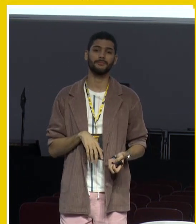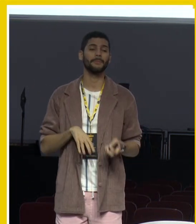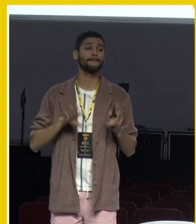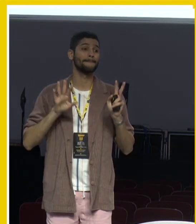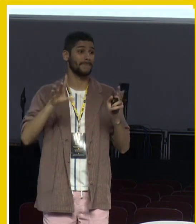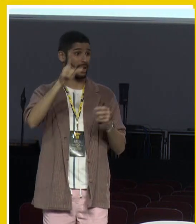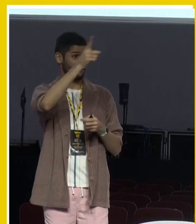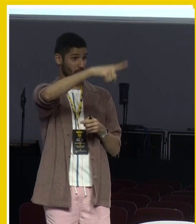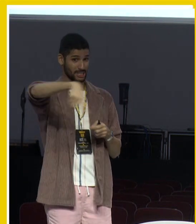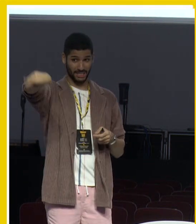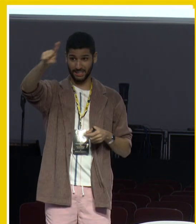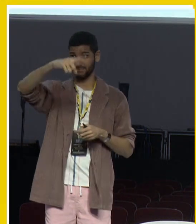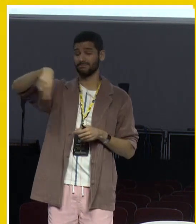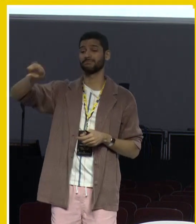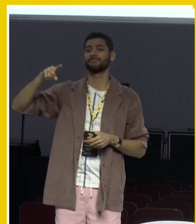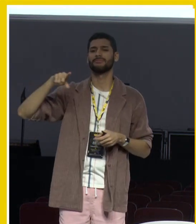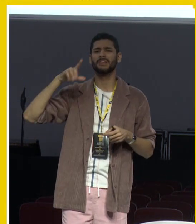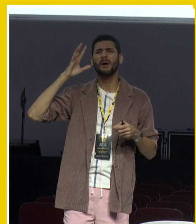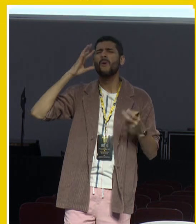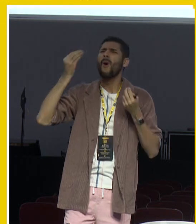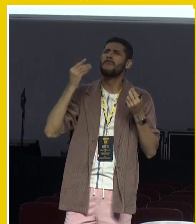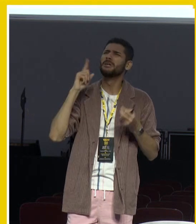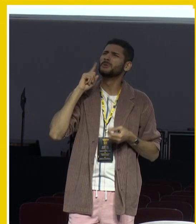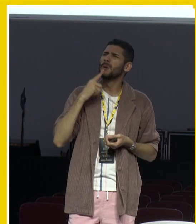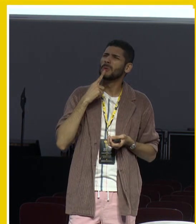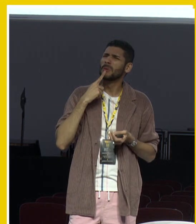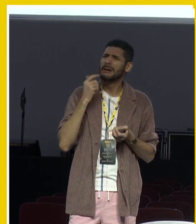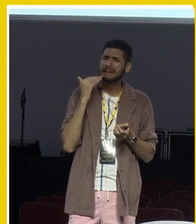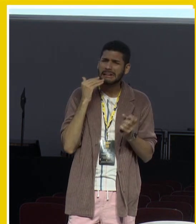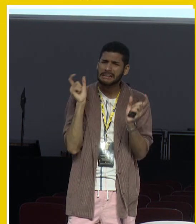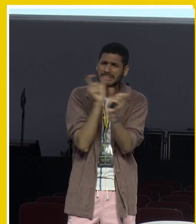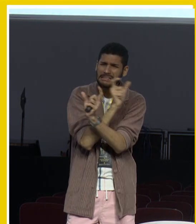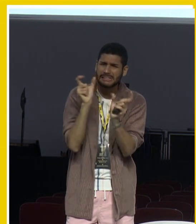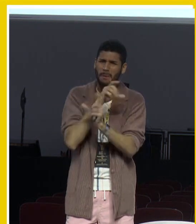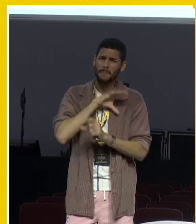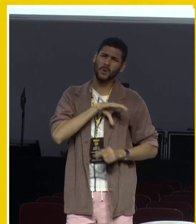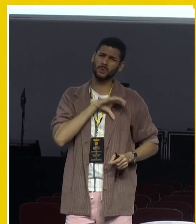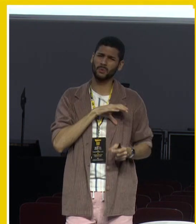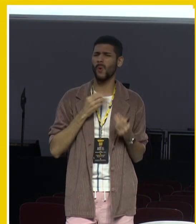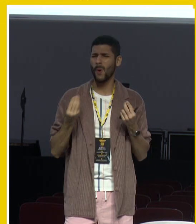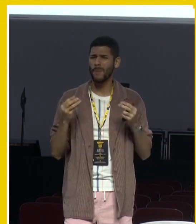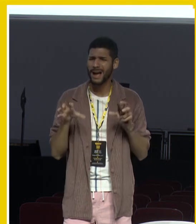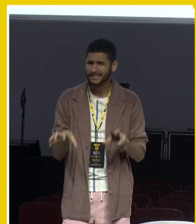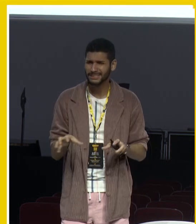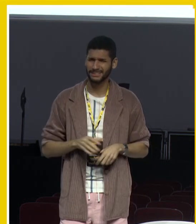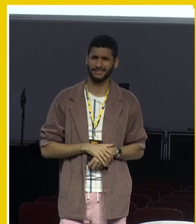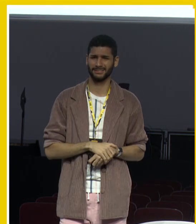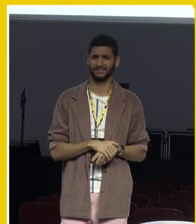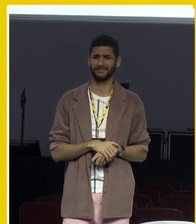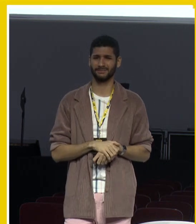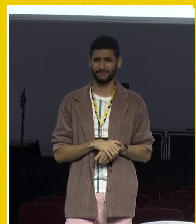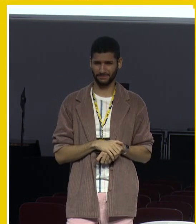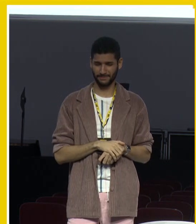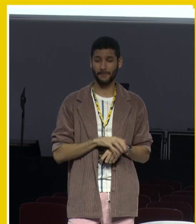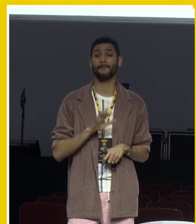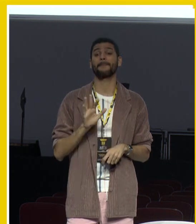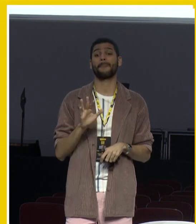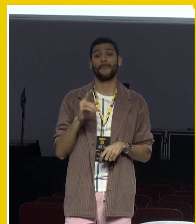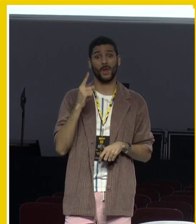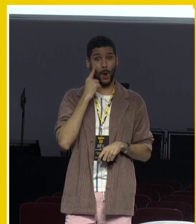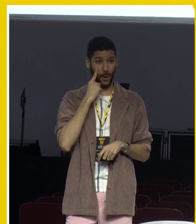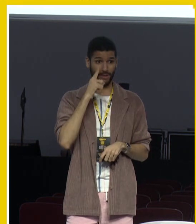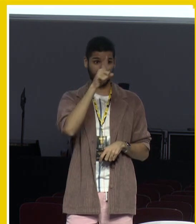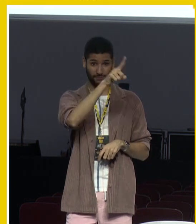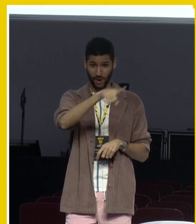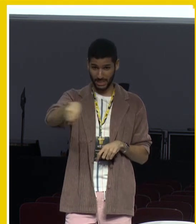português então era muito trabalhoso para ela não queria ficar dependendo dela então vocês imaginem por exemplo o surdo porque o surdo